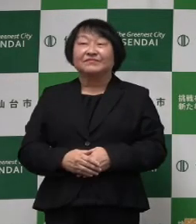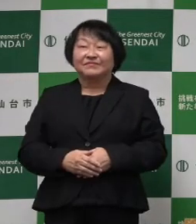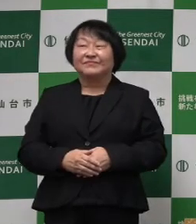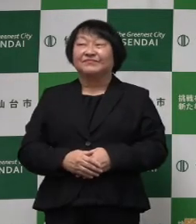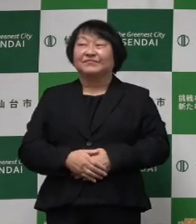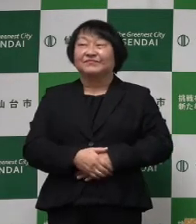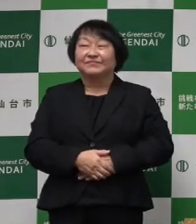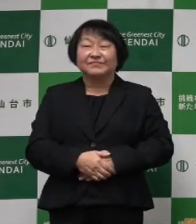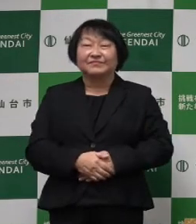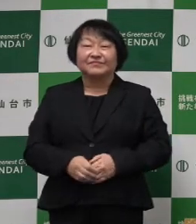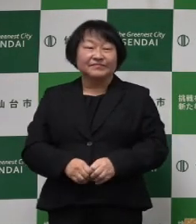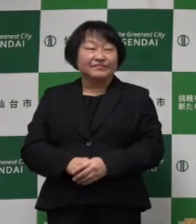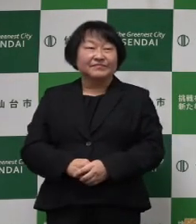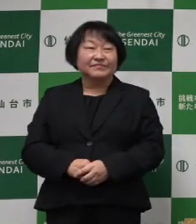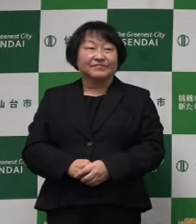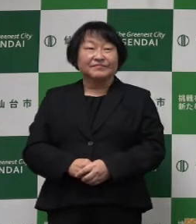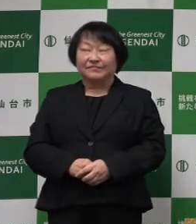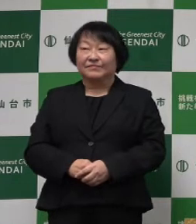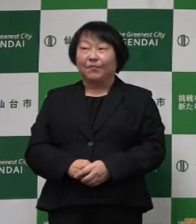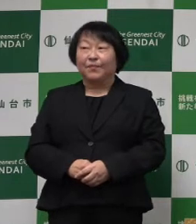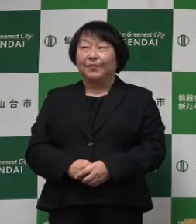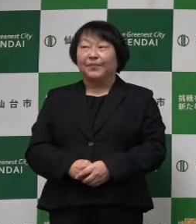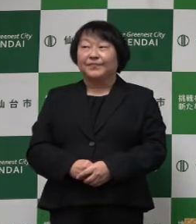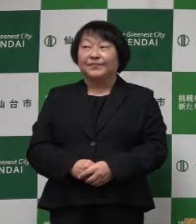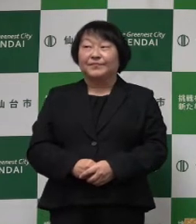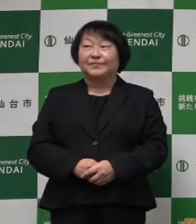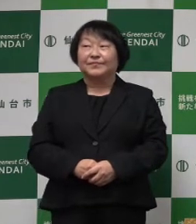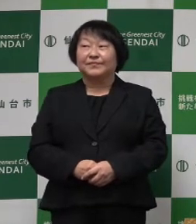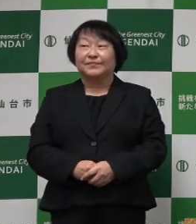ご協力をお願いいたします。ご質問いかがでしょうか。